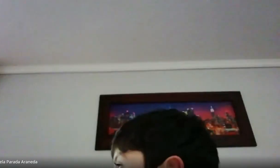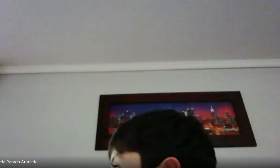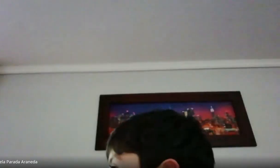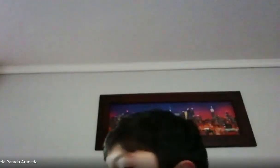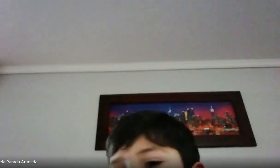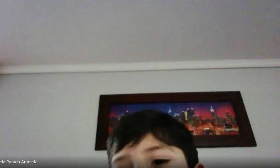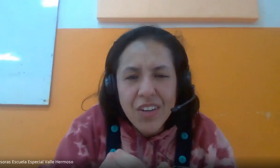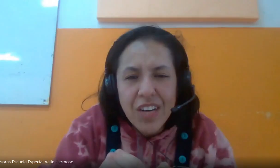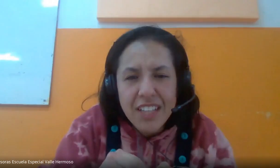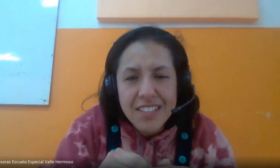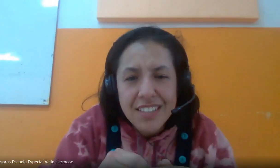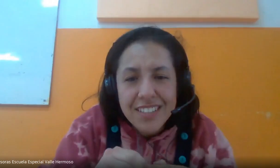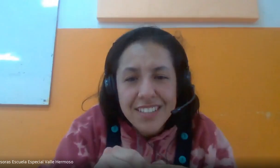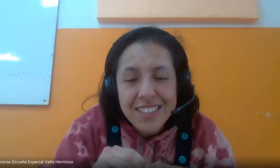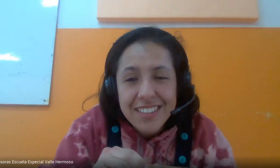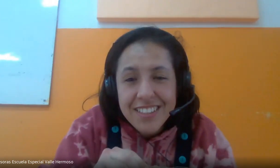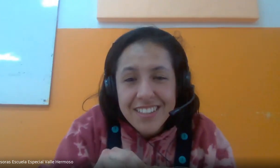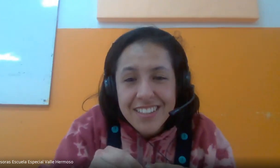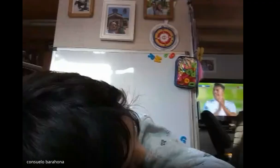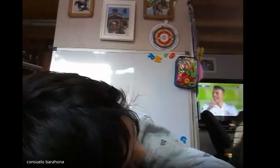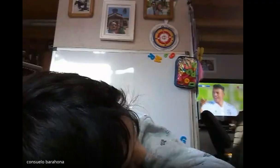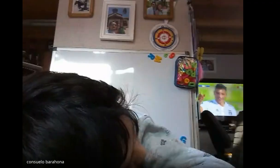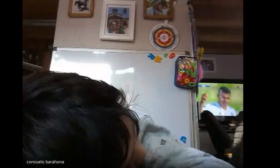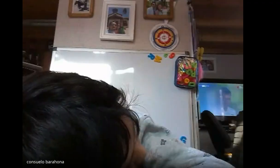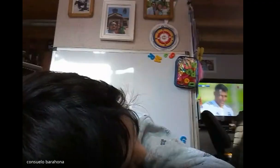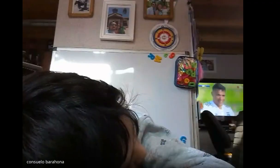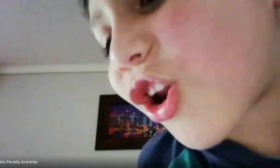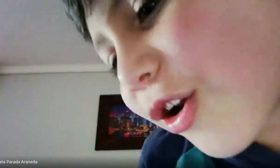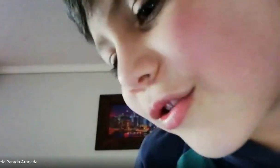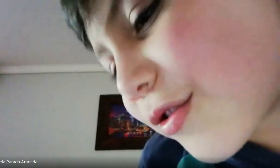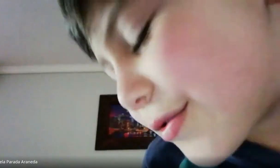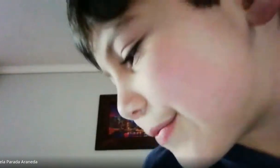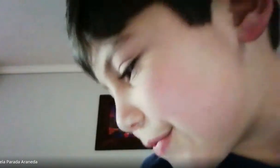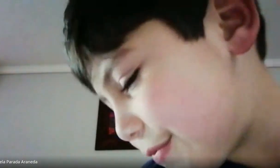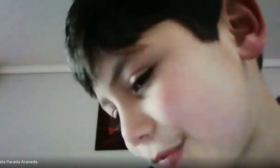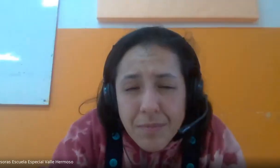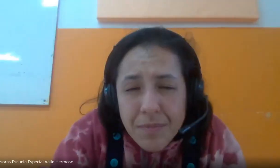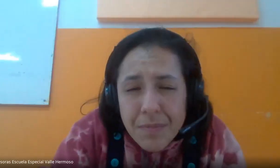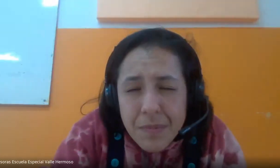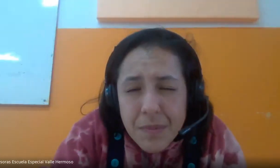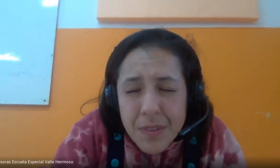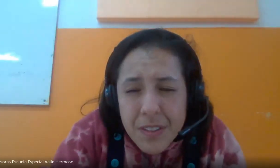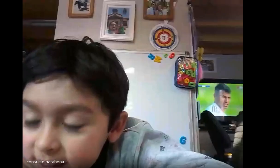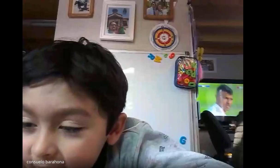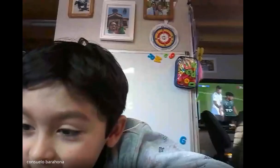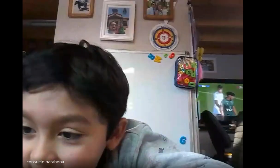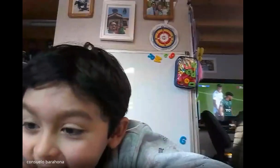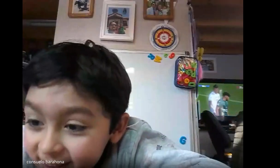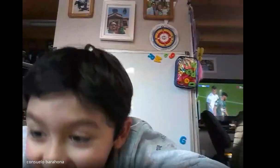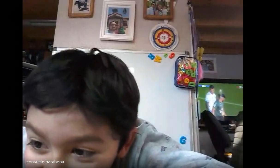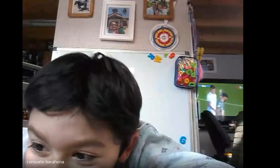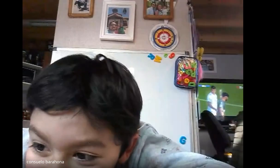¿Cuál iba a decir, Nicolás? La televisión. ¿El cuál? En el tablet.